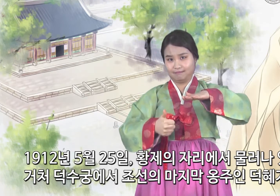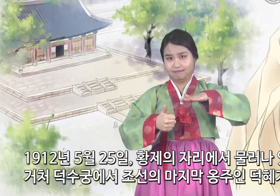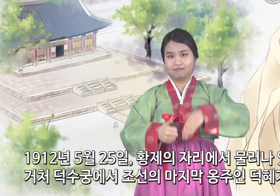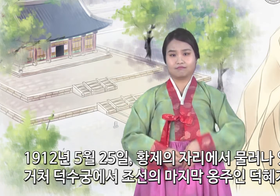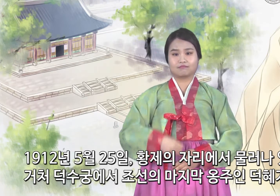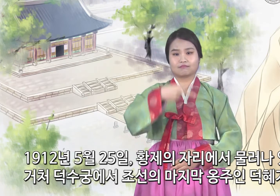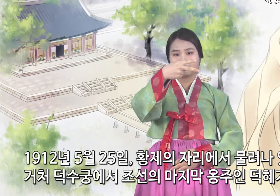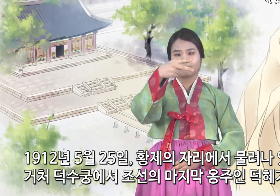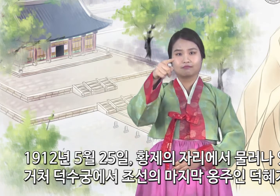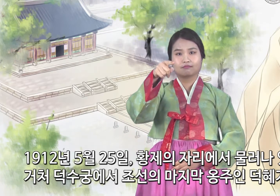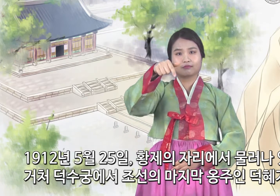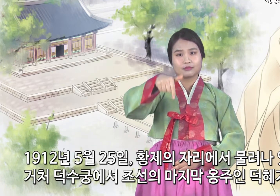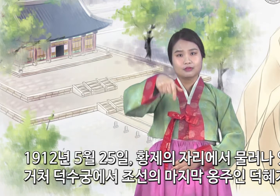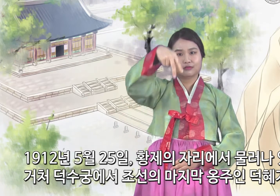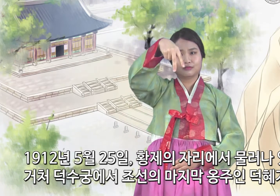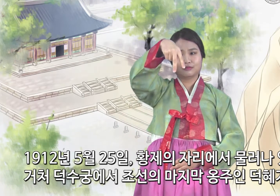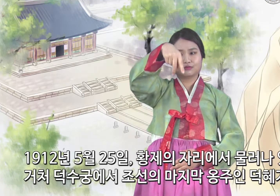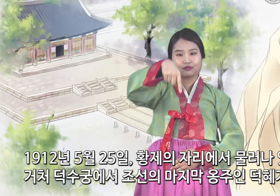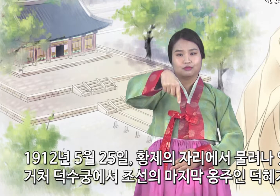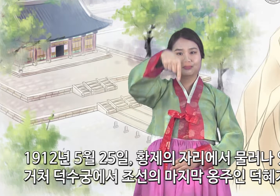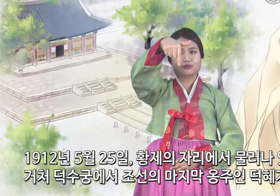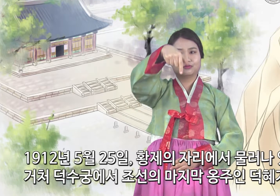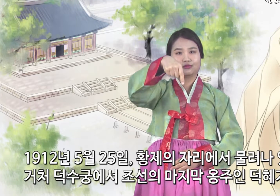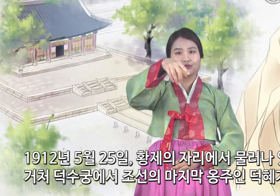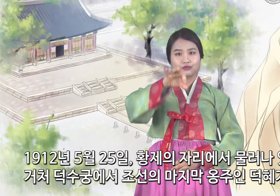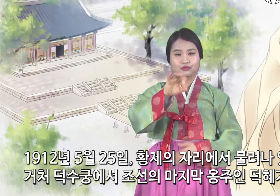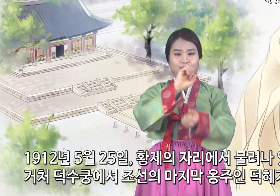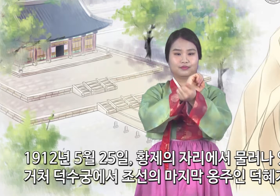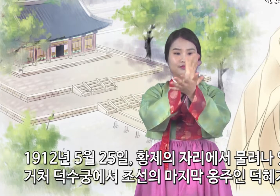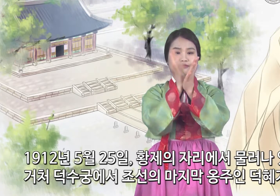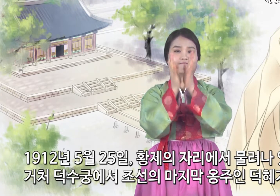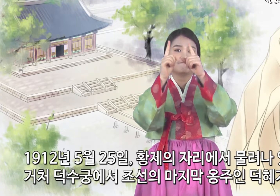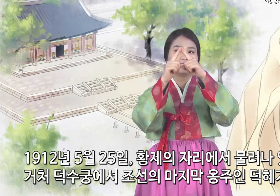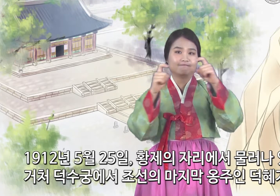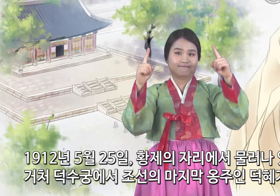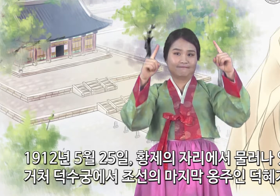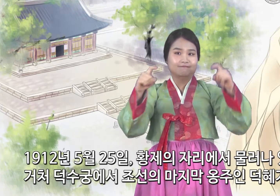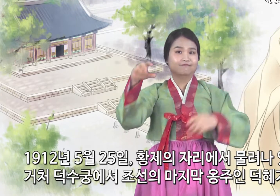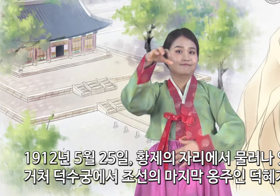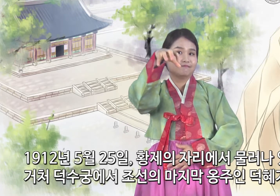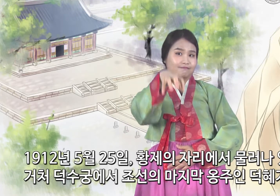덕수궁에서 조선의 마지막 옹주인 덕혜가 태어났다.